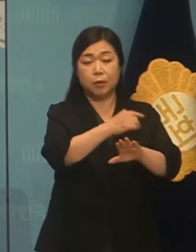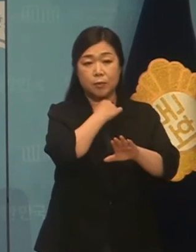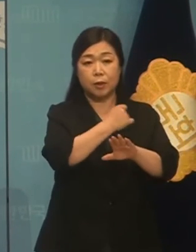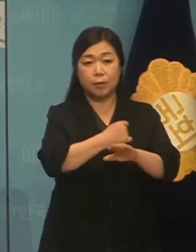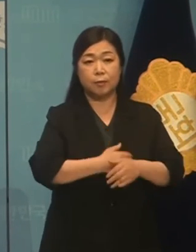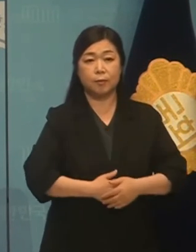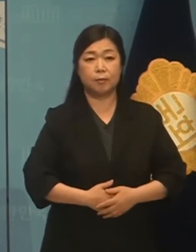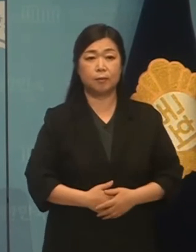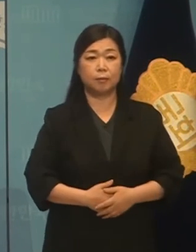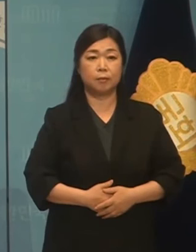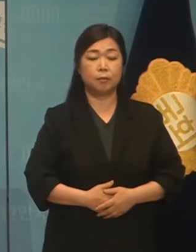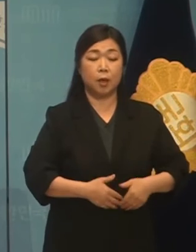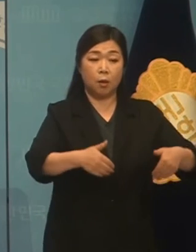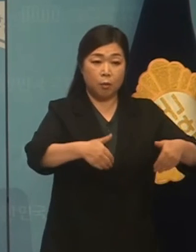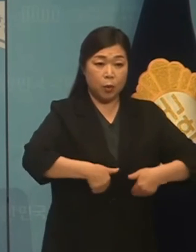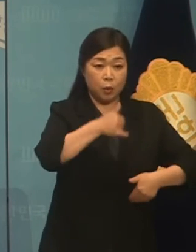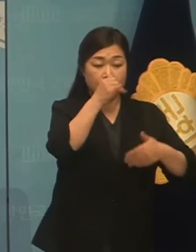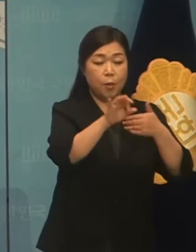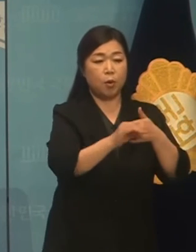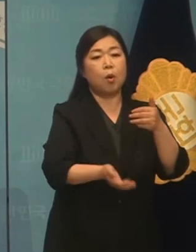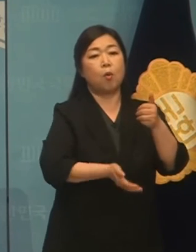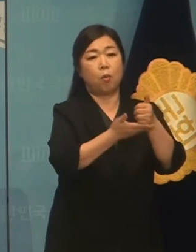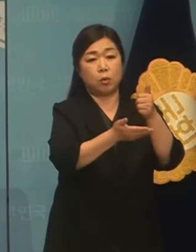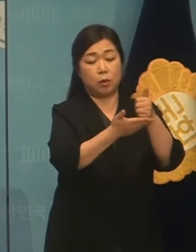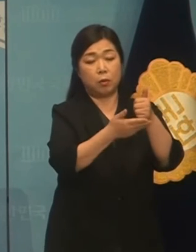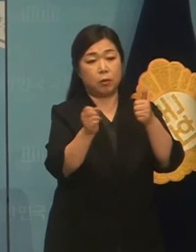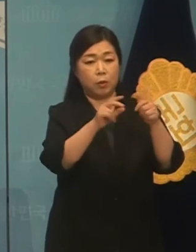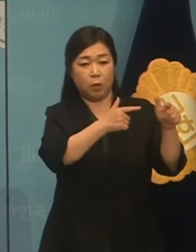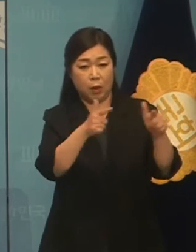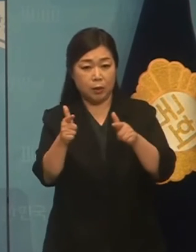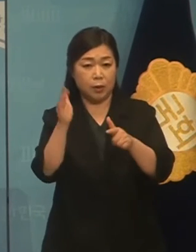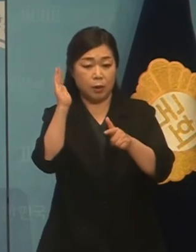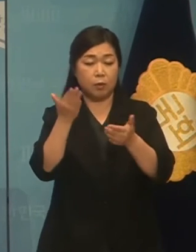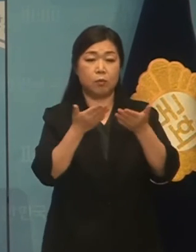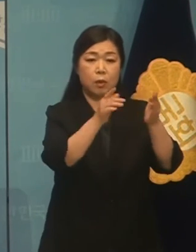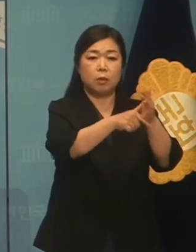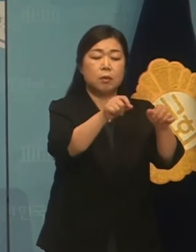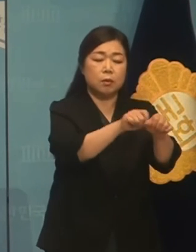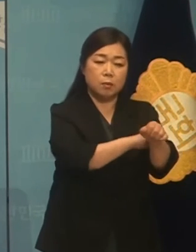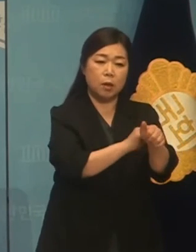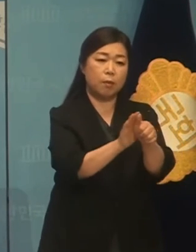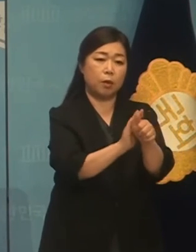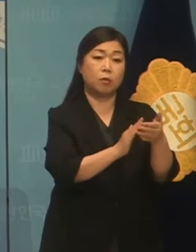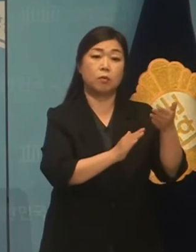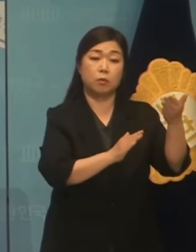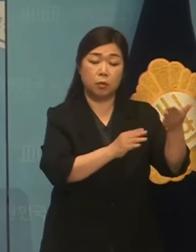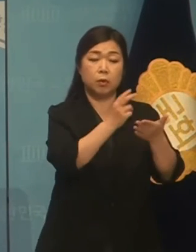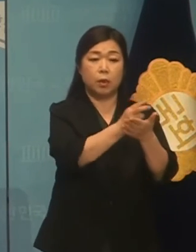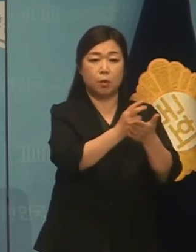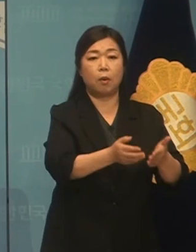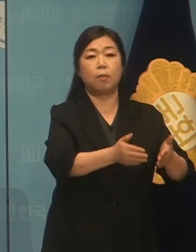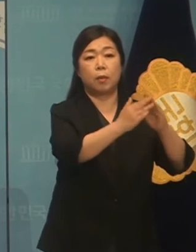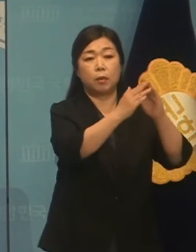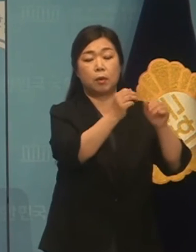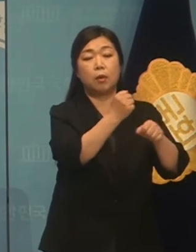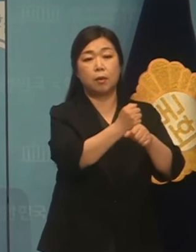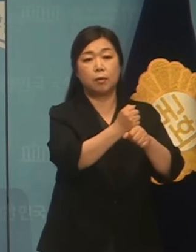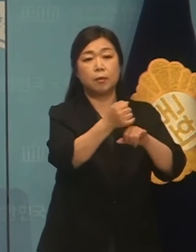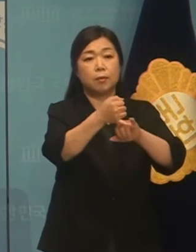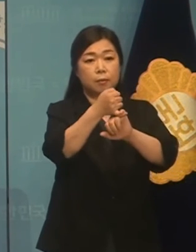놓겠습니다. 필요하다면 공천과 인사 등에 있어서 특별한 배려를 제도화하겠습니다.